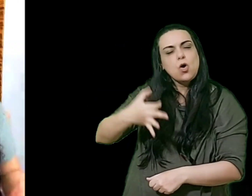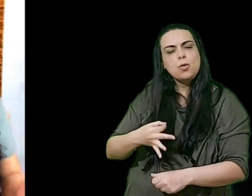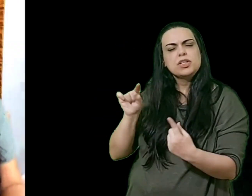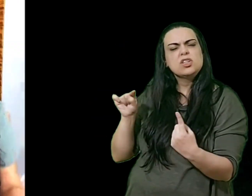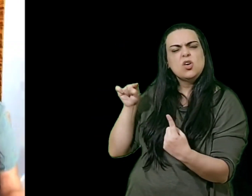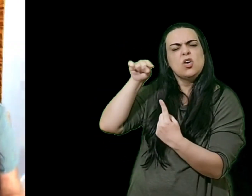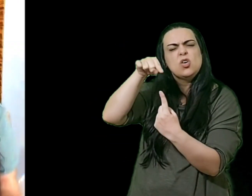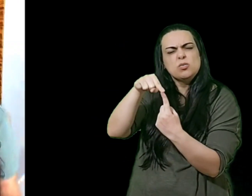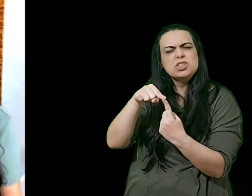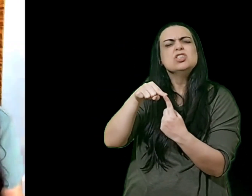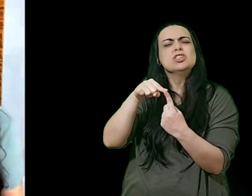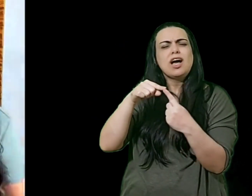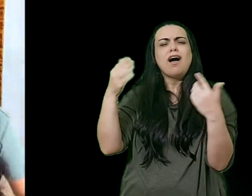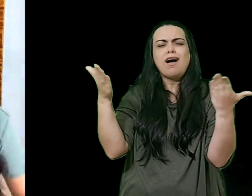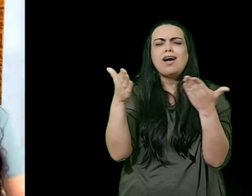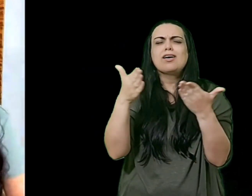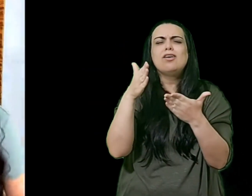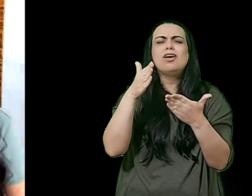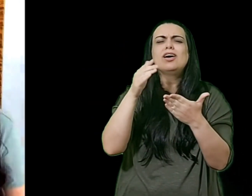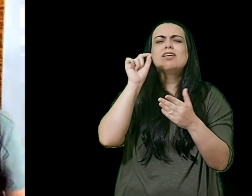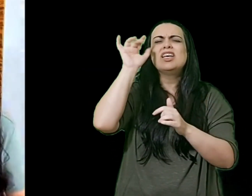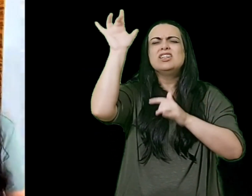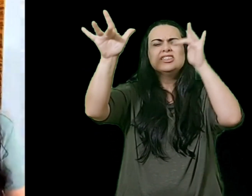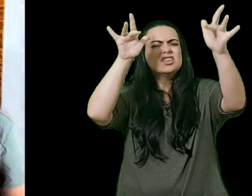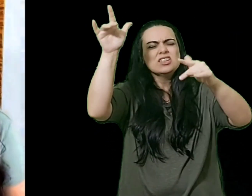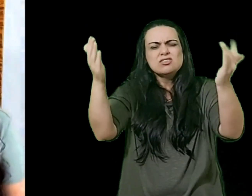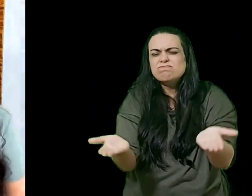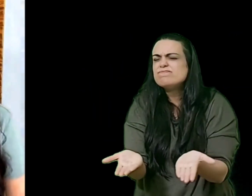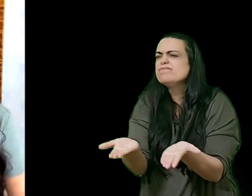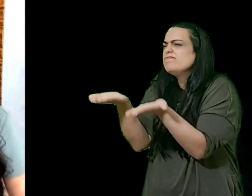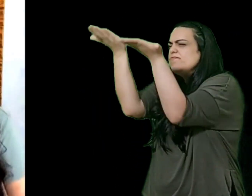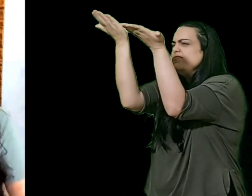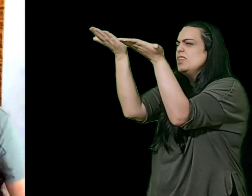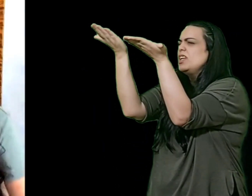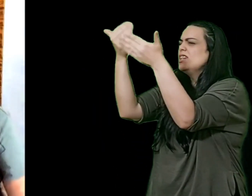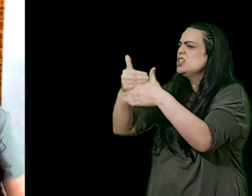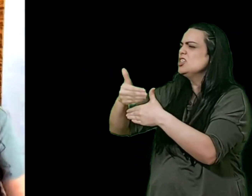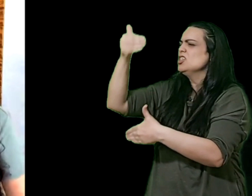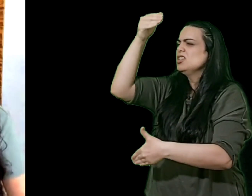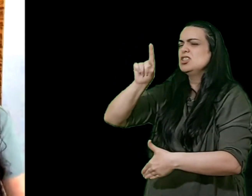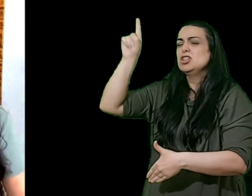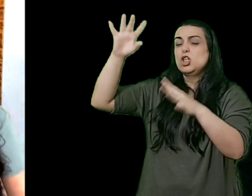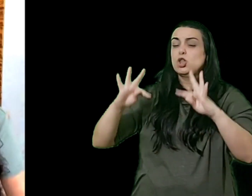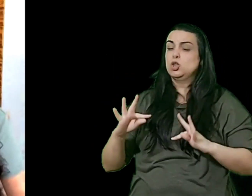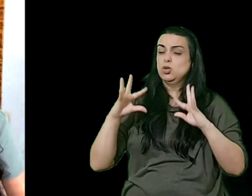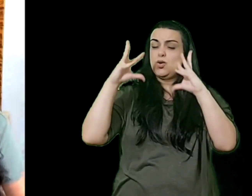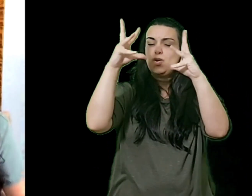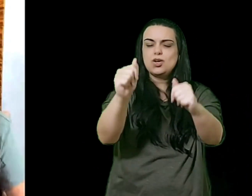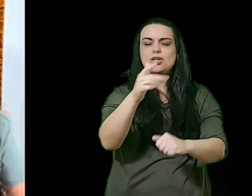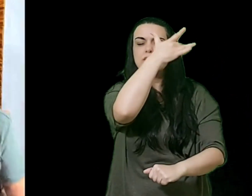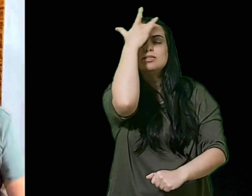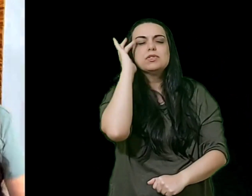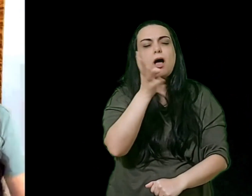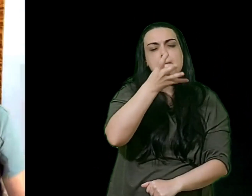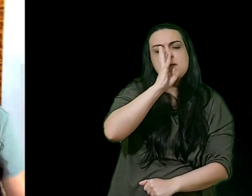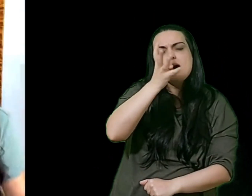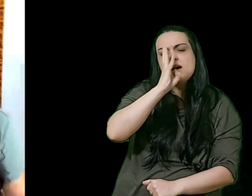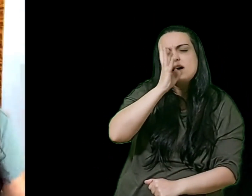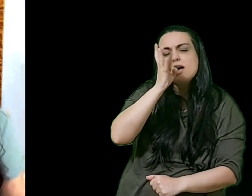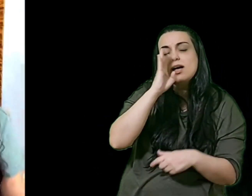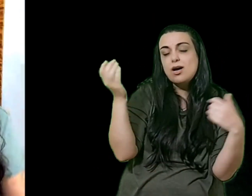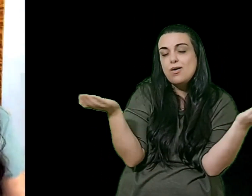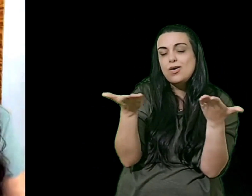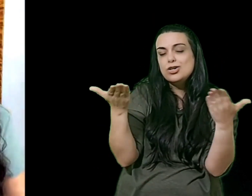esse propósito, eu coloco elas diante de ti agora, onde quer que elas estejam. Todas essas pessoas que estão ao alcance da minha voz, que